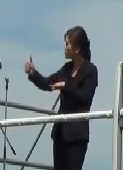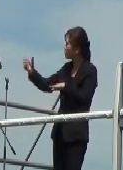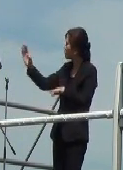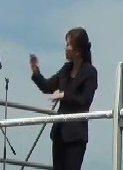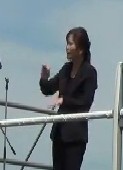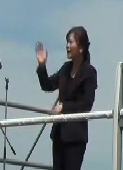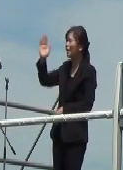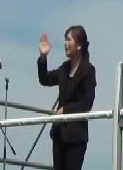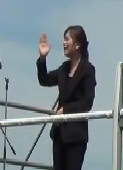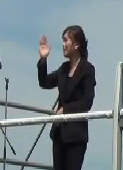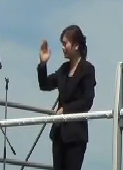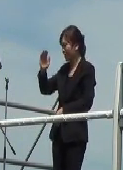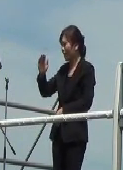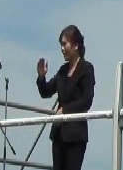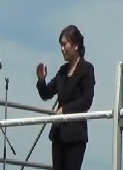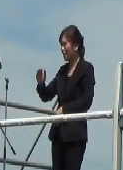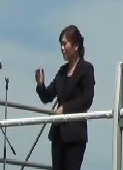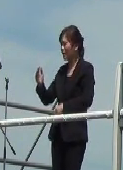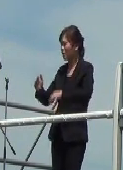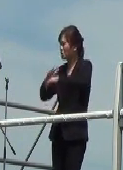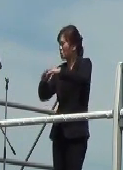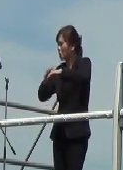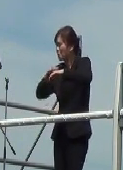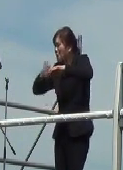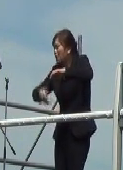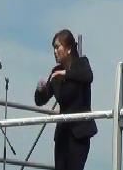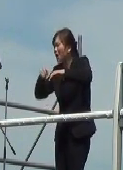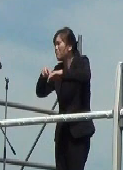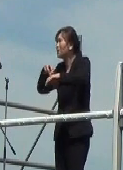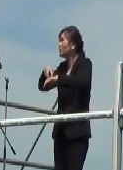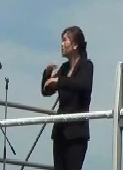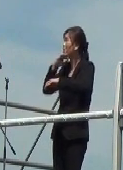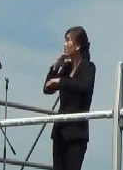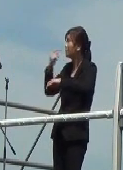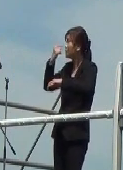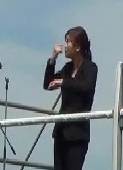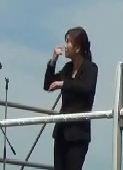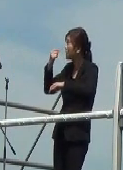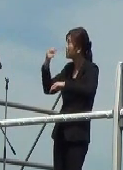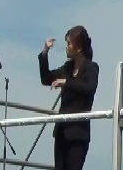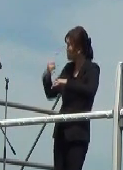この岸壁で待っているわしの姿が見えんのか。